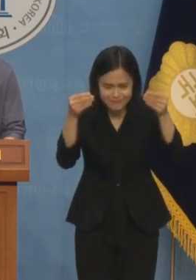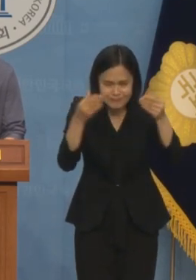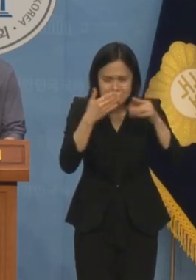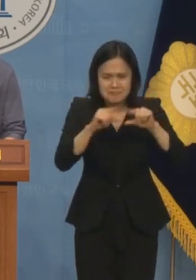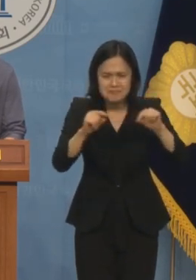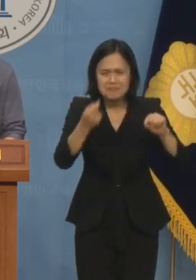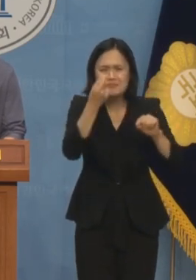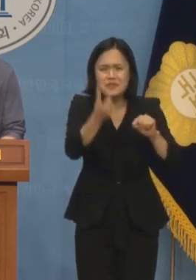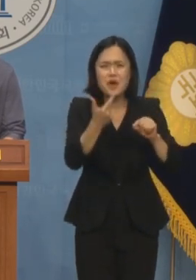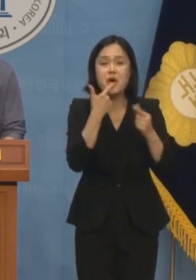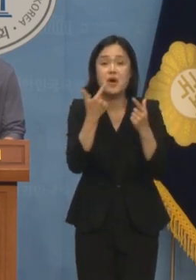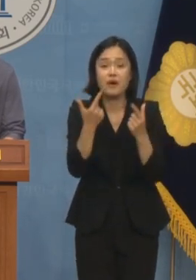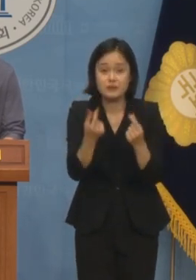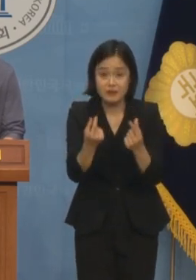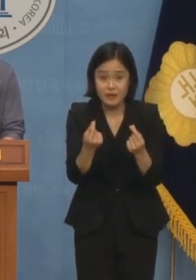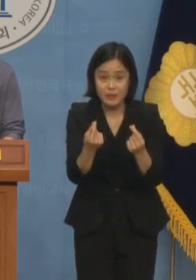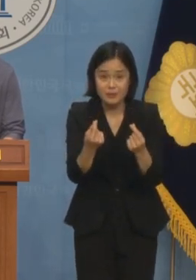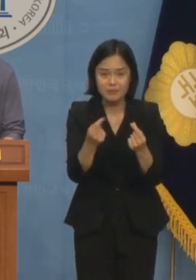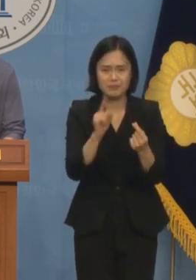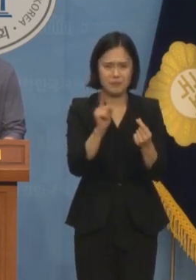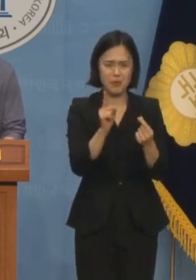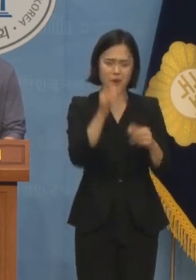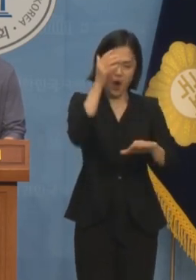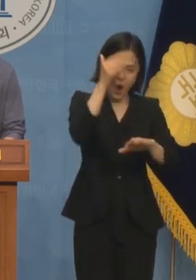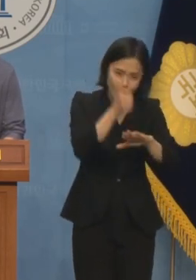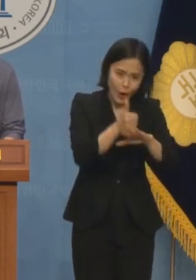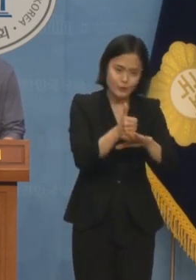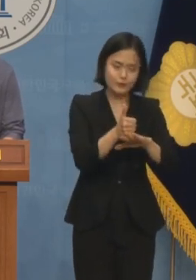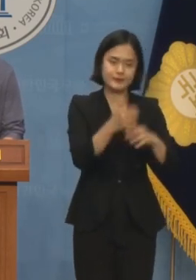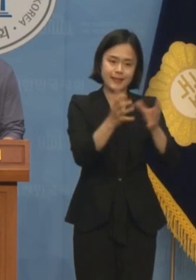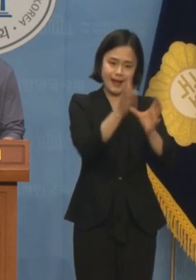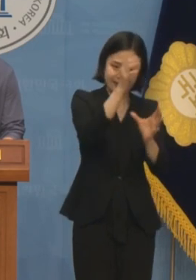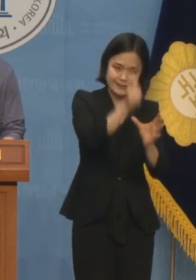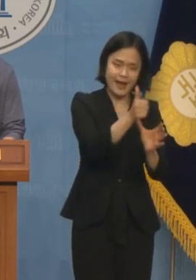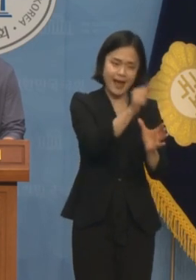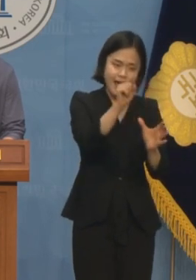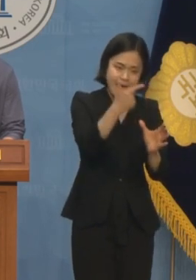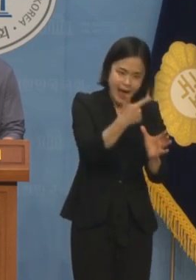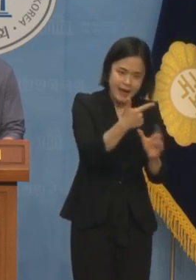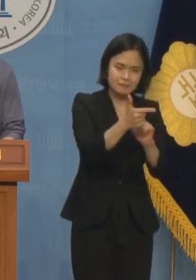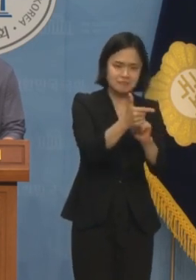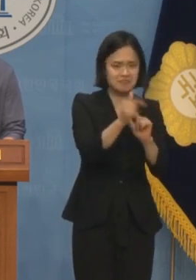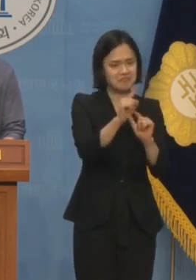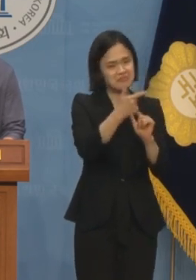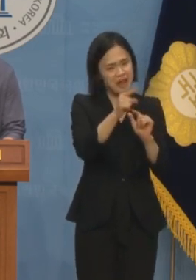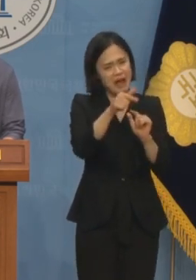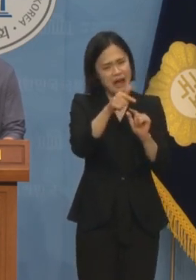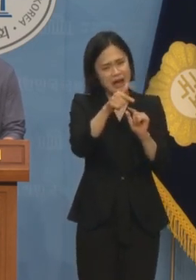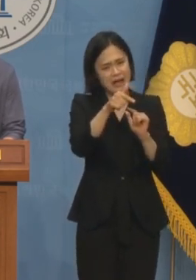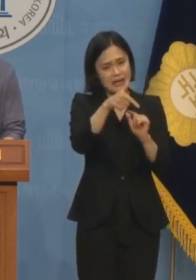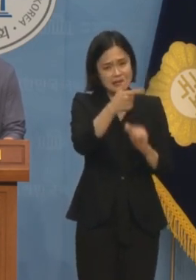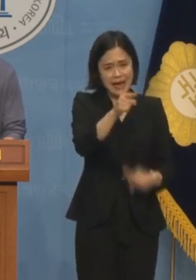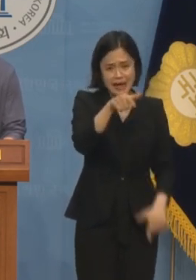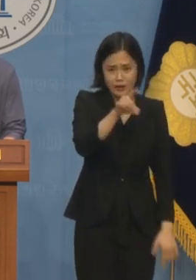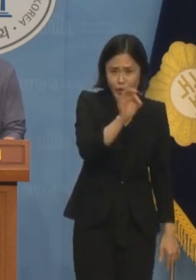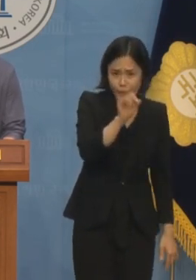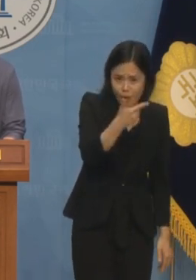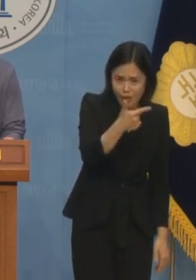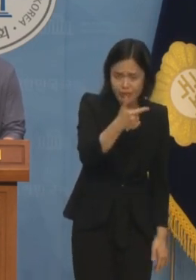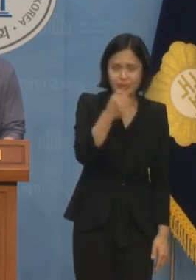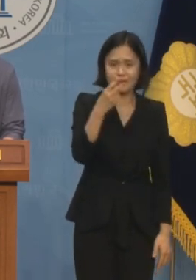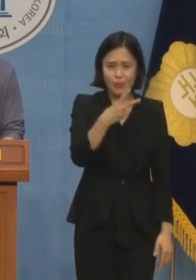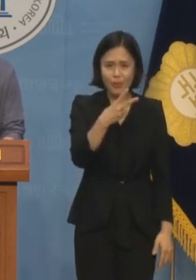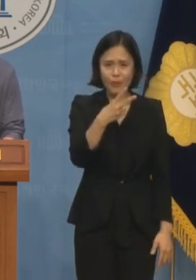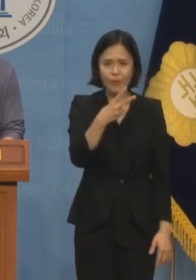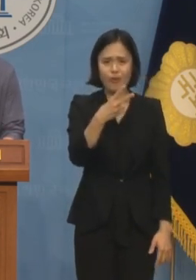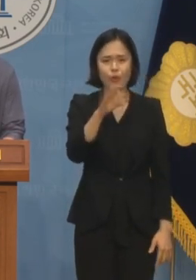친윤이니 반윤이니 말들은 무성했으나 결론부터 말하자면 새 후보 모두의 출마 선언은 우리